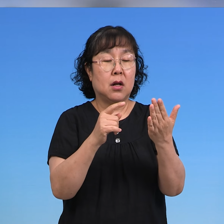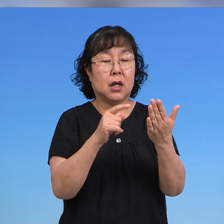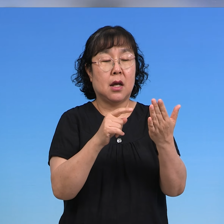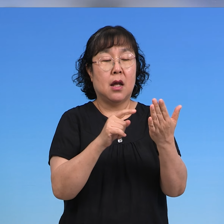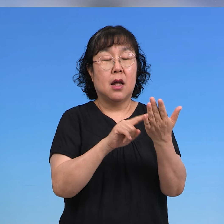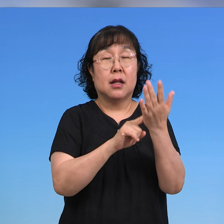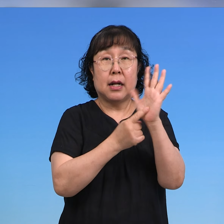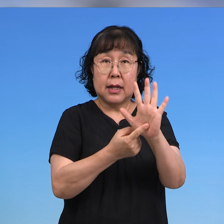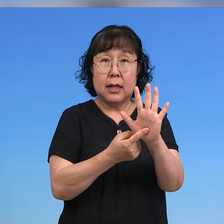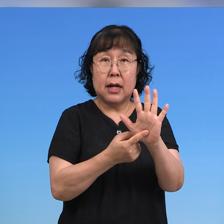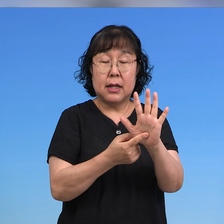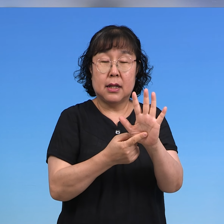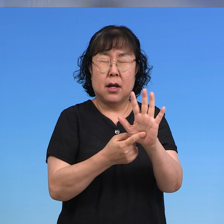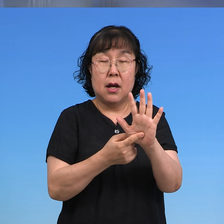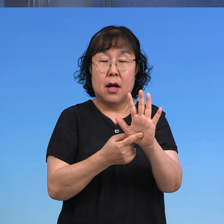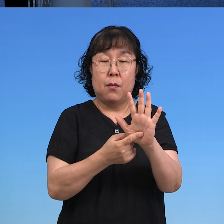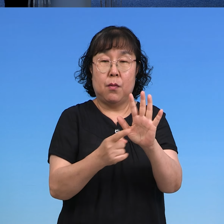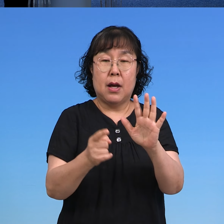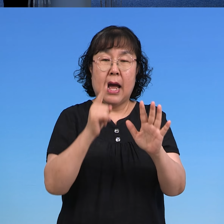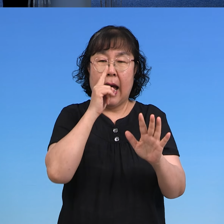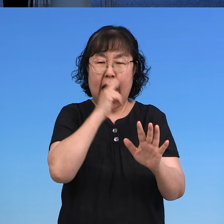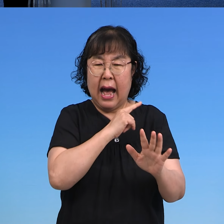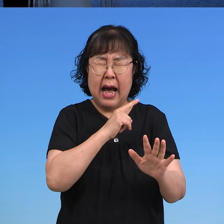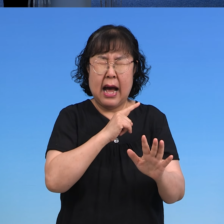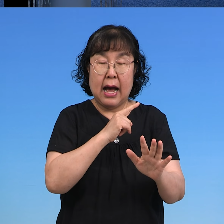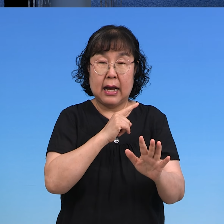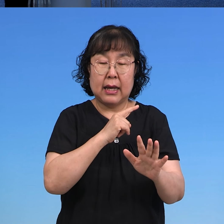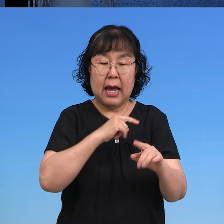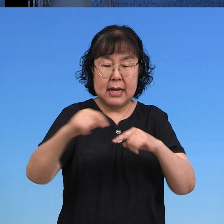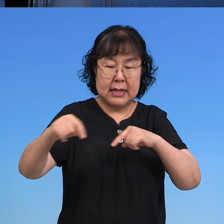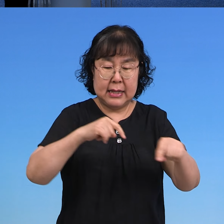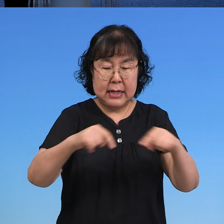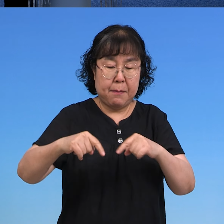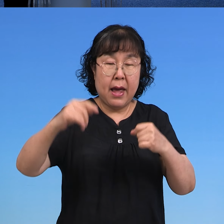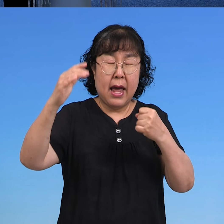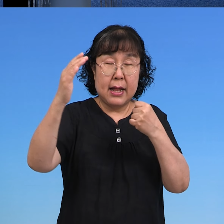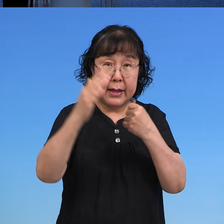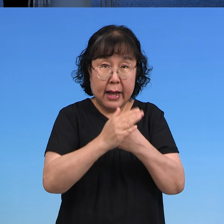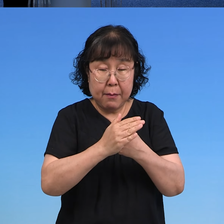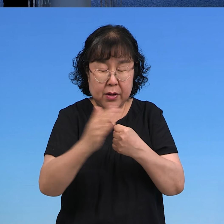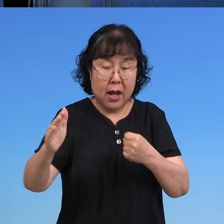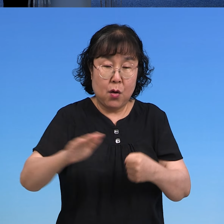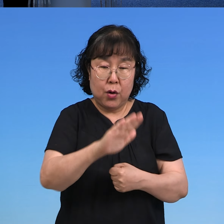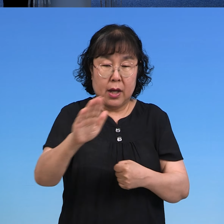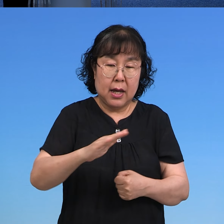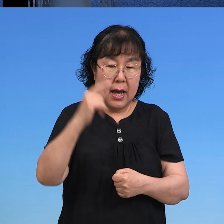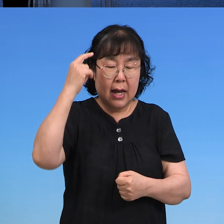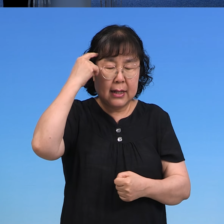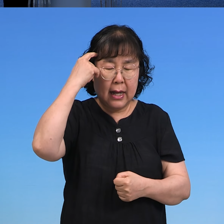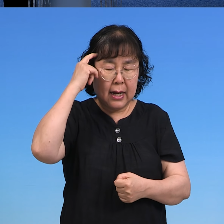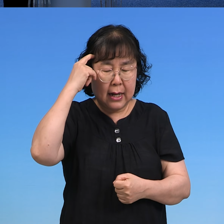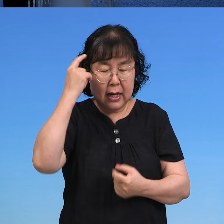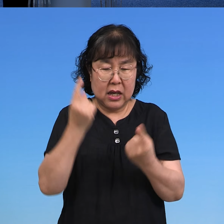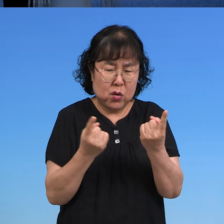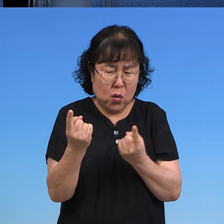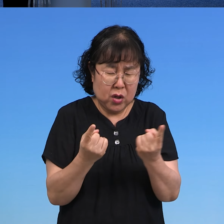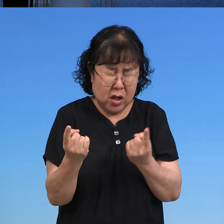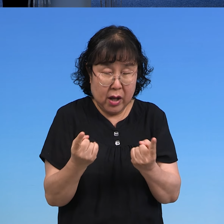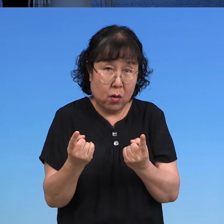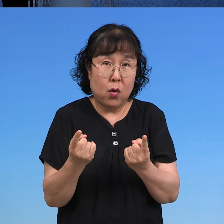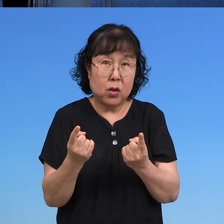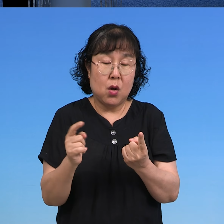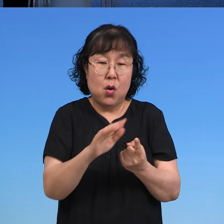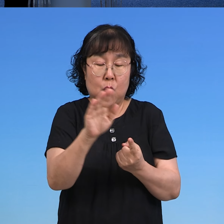이런 정확한 표현입니다. 악에 의해 우리의 상상력이 지배당하고 우리의 사고방식이 좌우되며